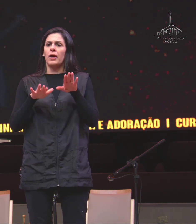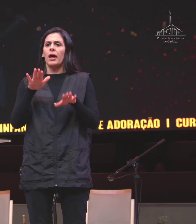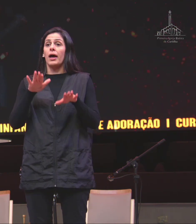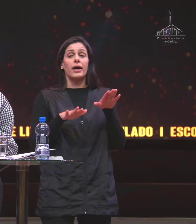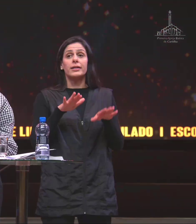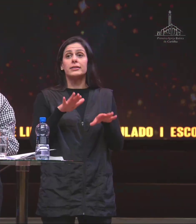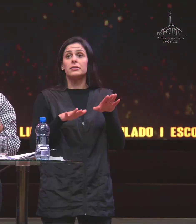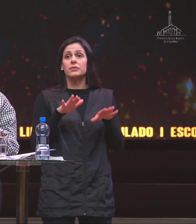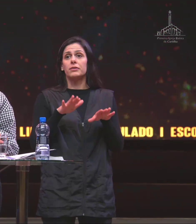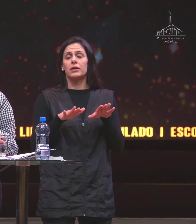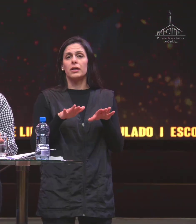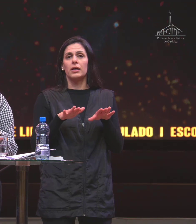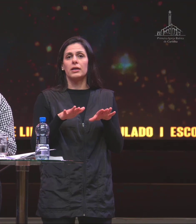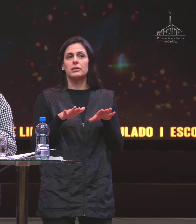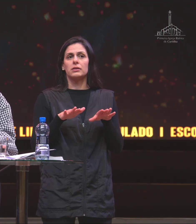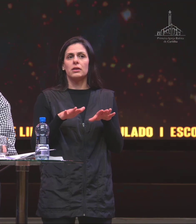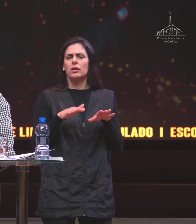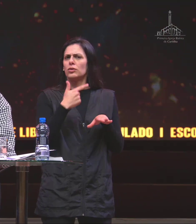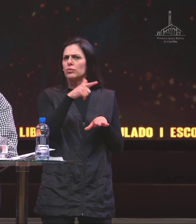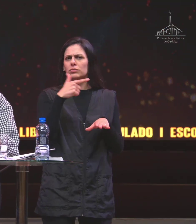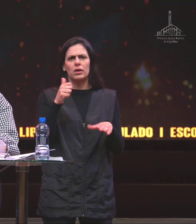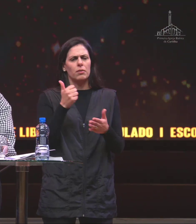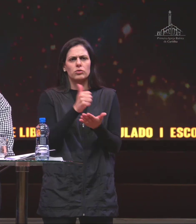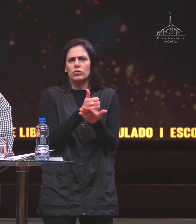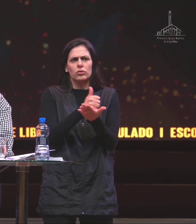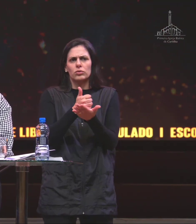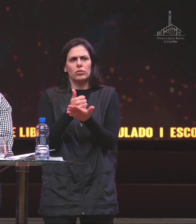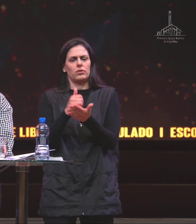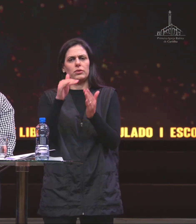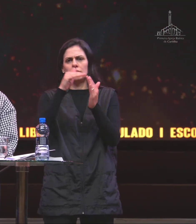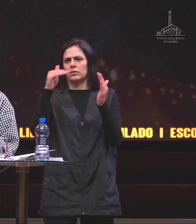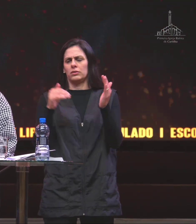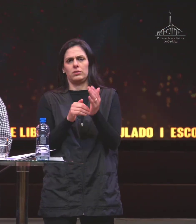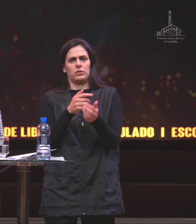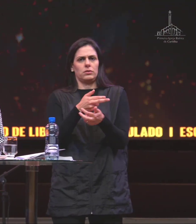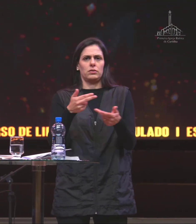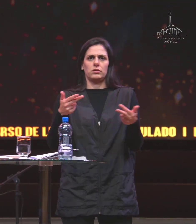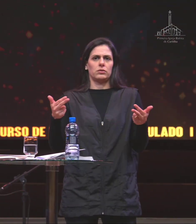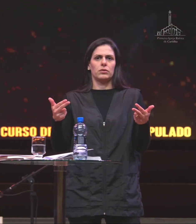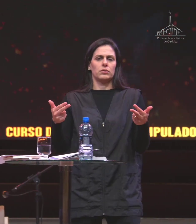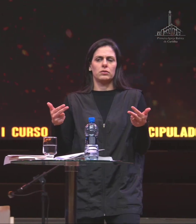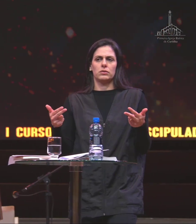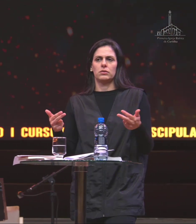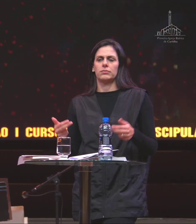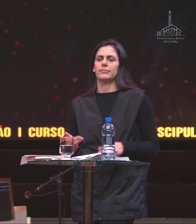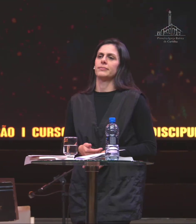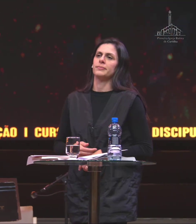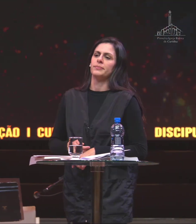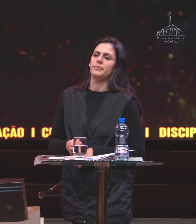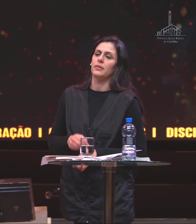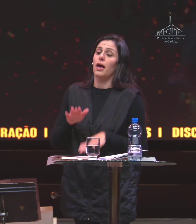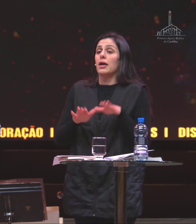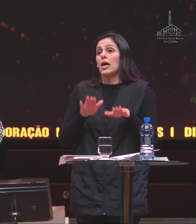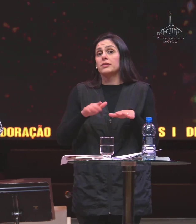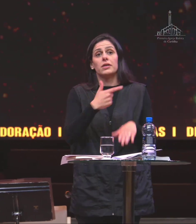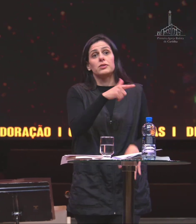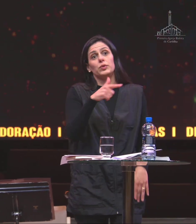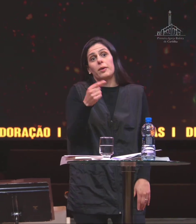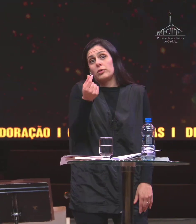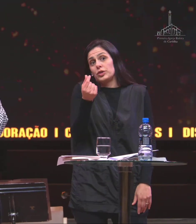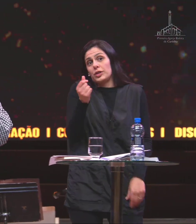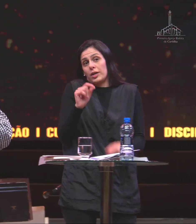eu não sei. Como é que eu vou saber disso, gente? Né? A gente só obedece. Então,